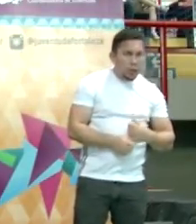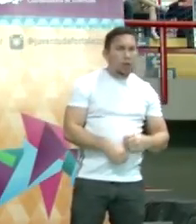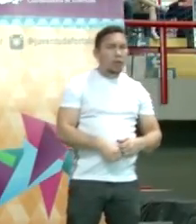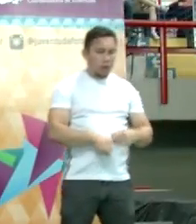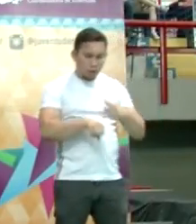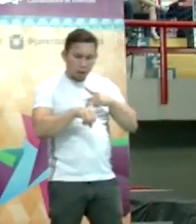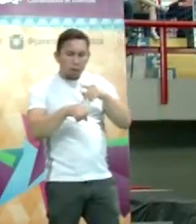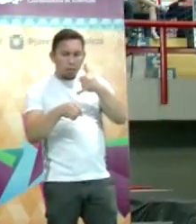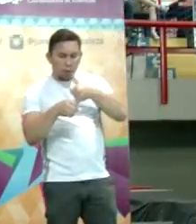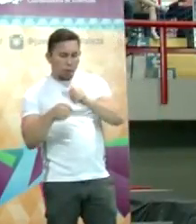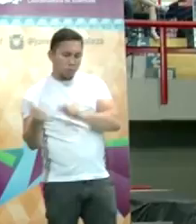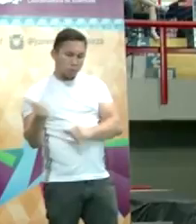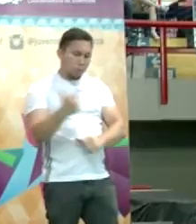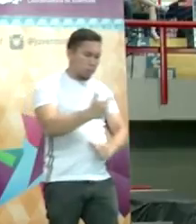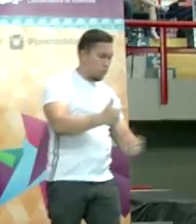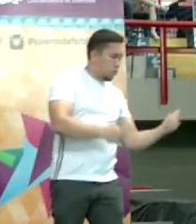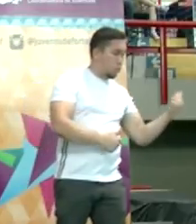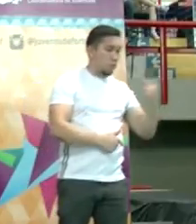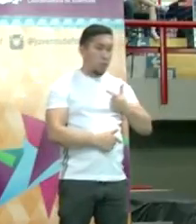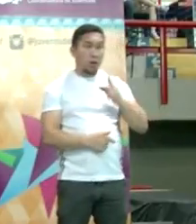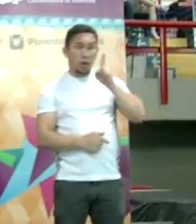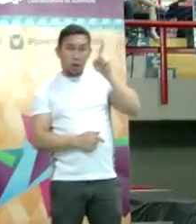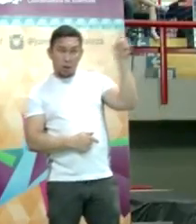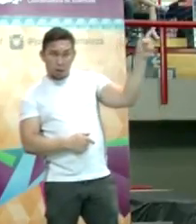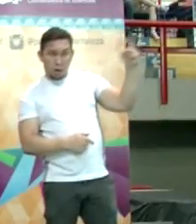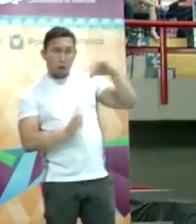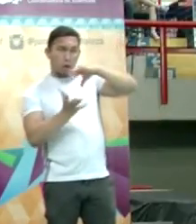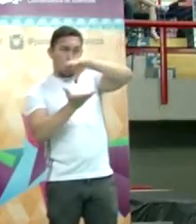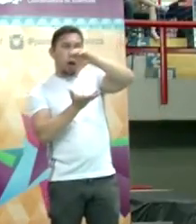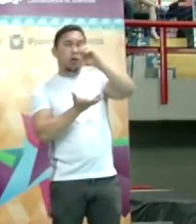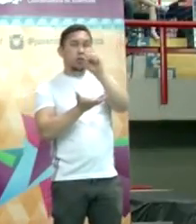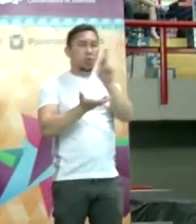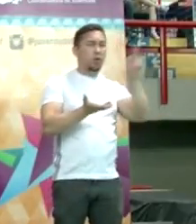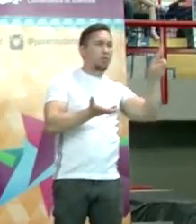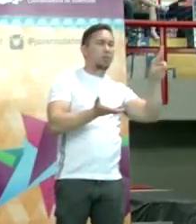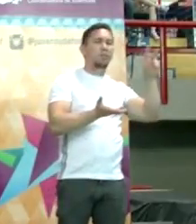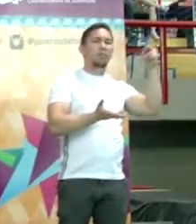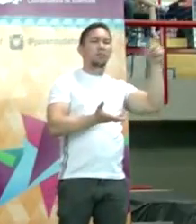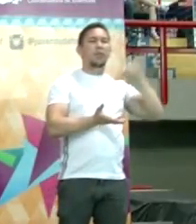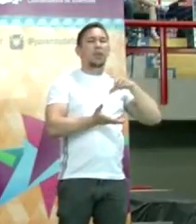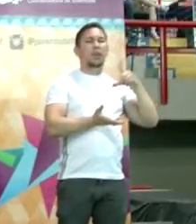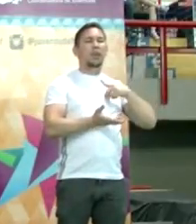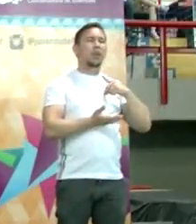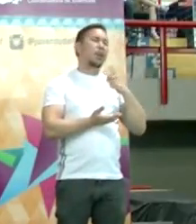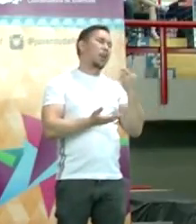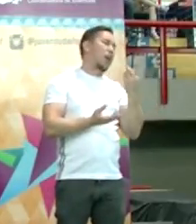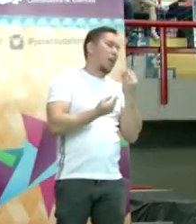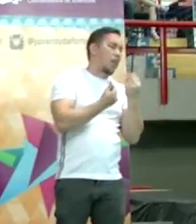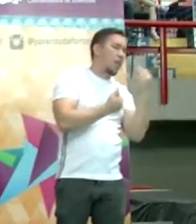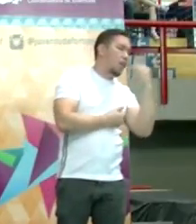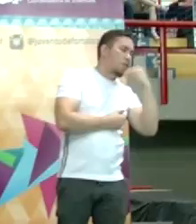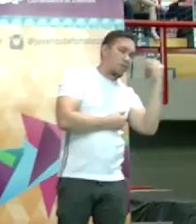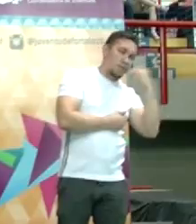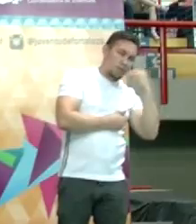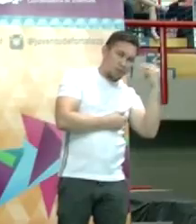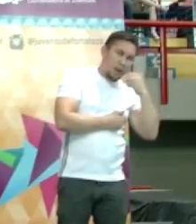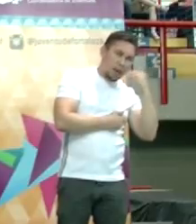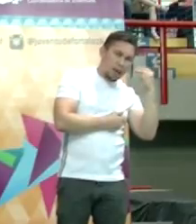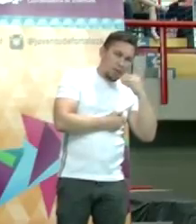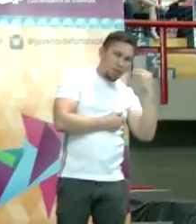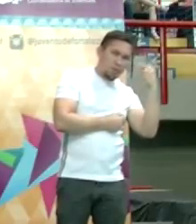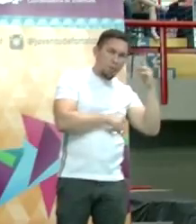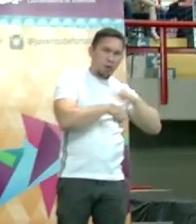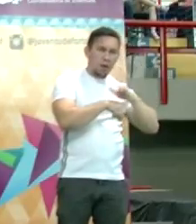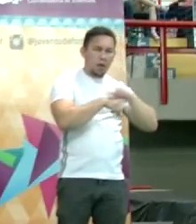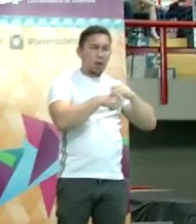do que outros. O petróleo do Oriente Médio, ele é muito pobre de enxofre. E ser pobre de enxofre